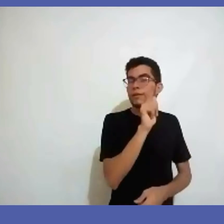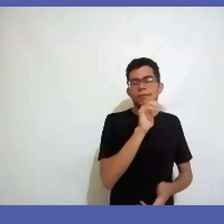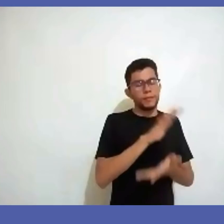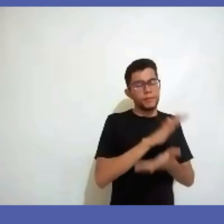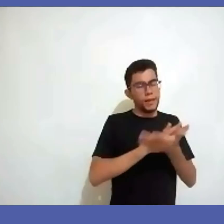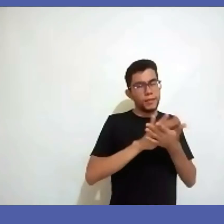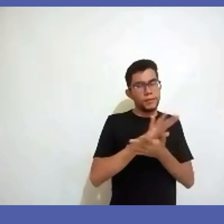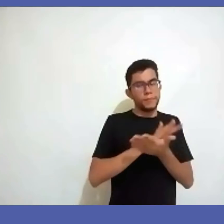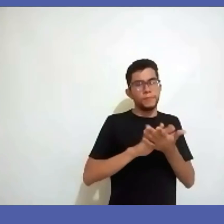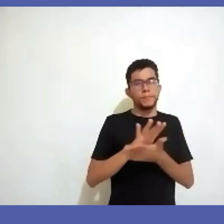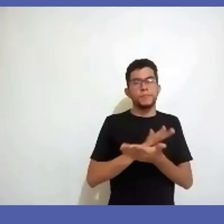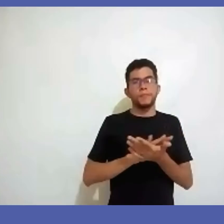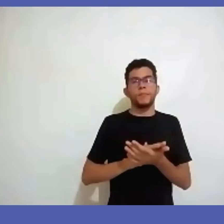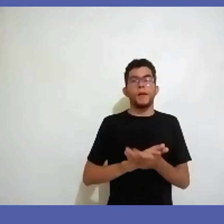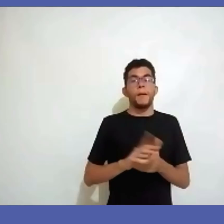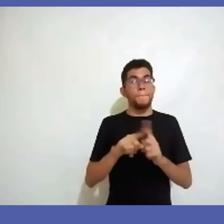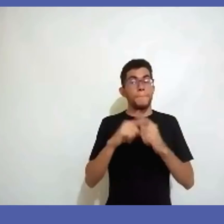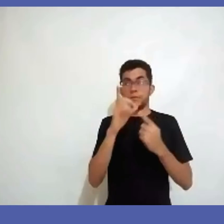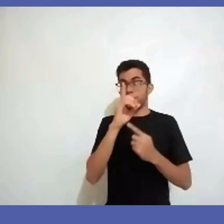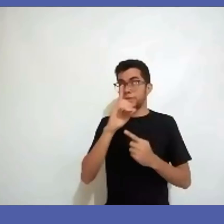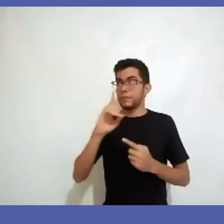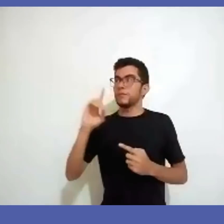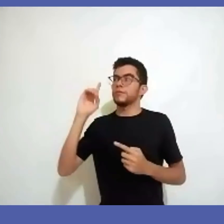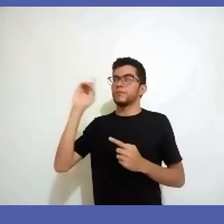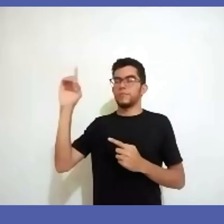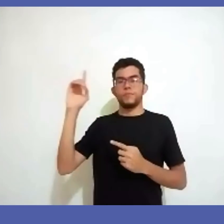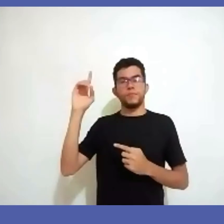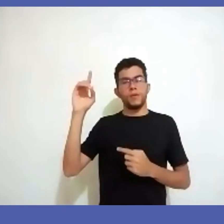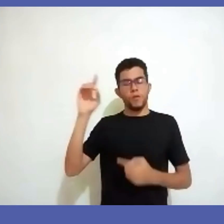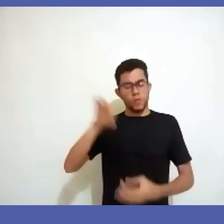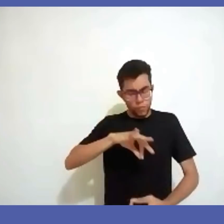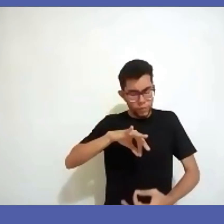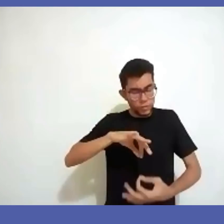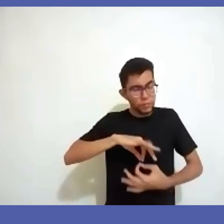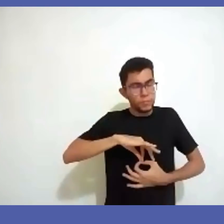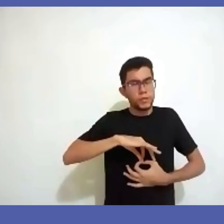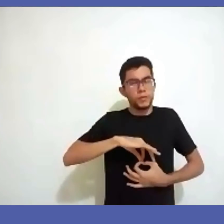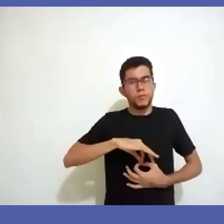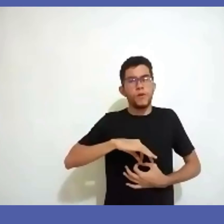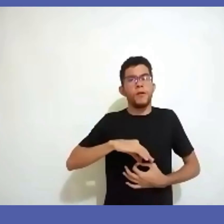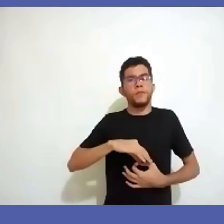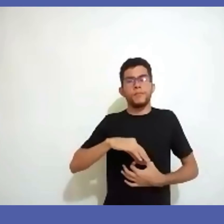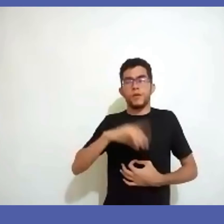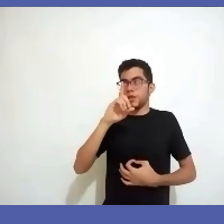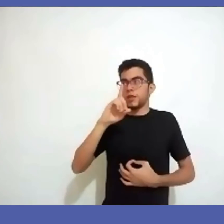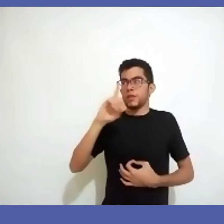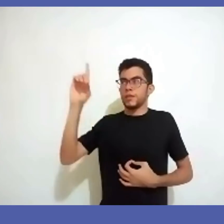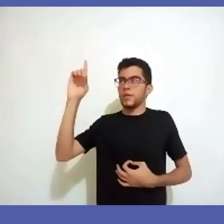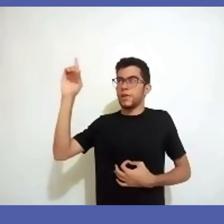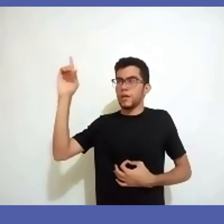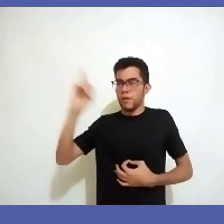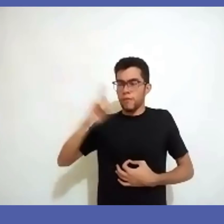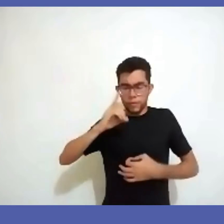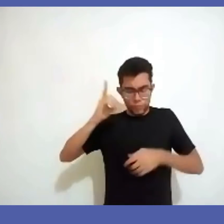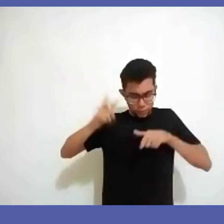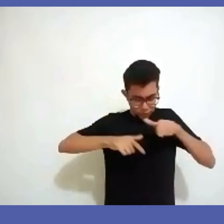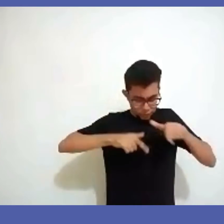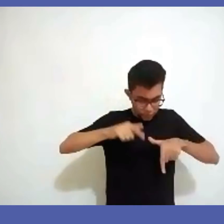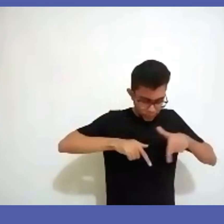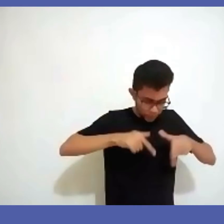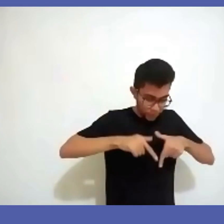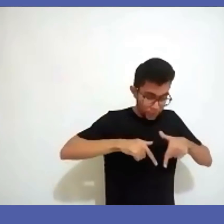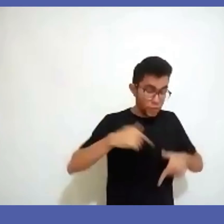partir de Deus, do Espírito, não é isso? Porque Deus nos habilitou para sermos ministros de uma nova